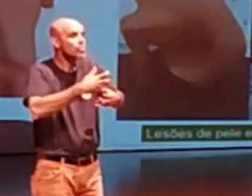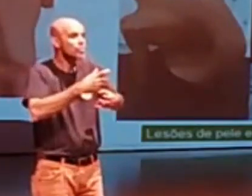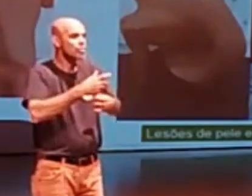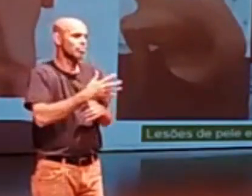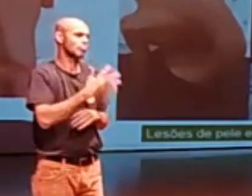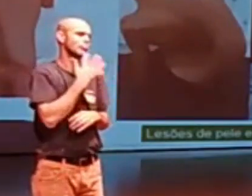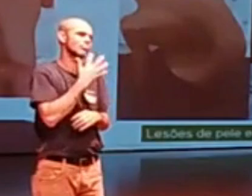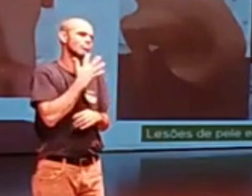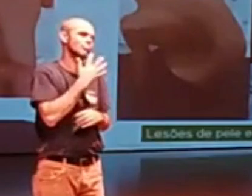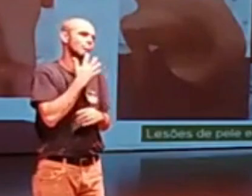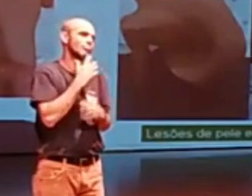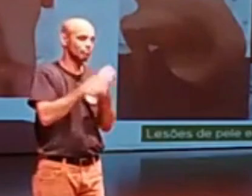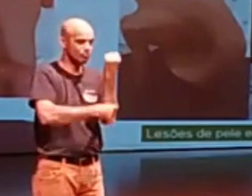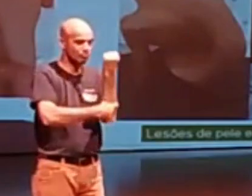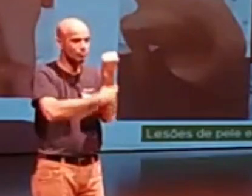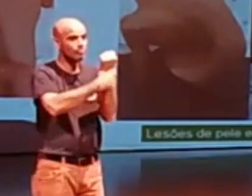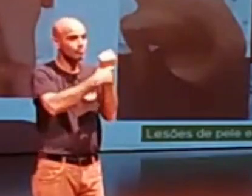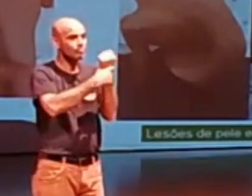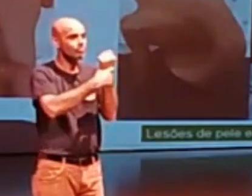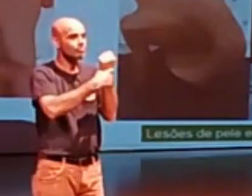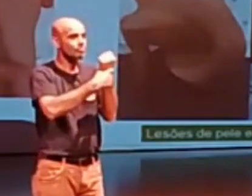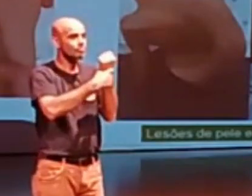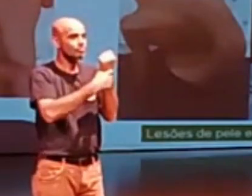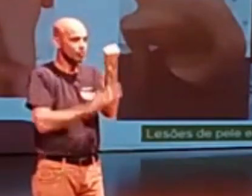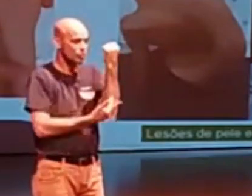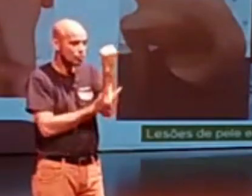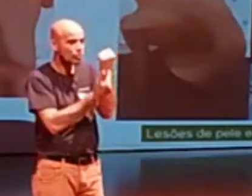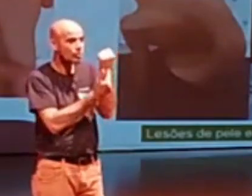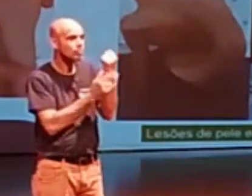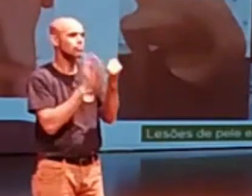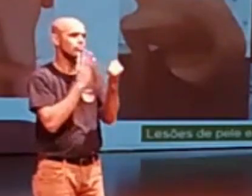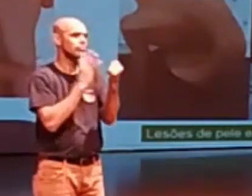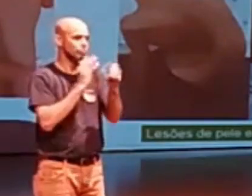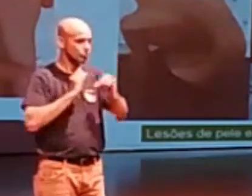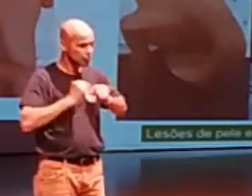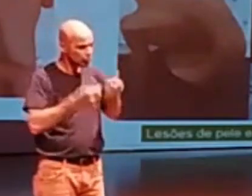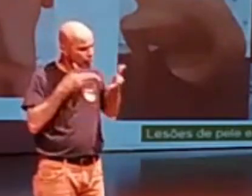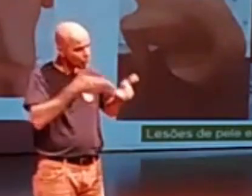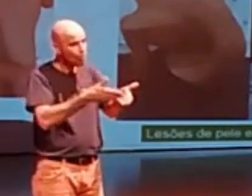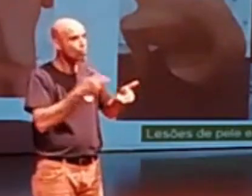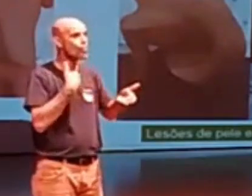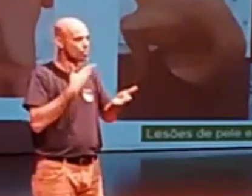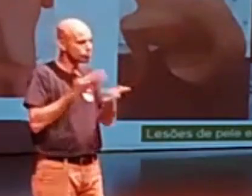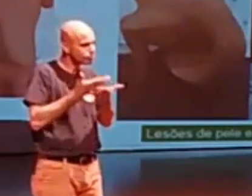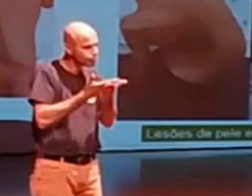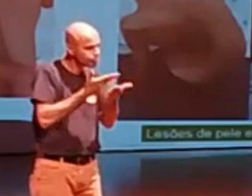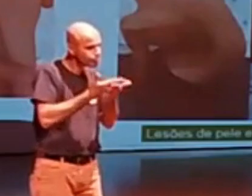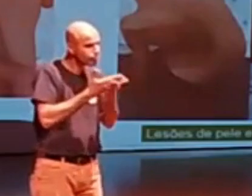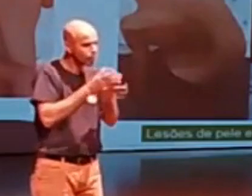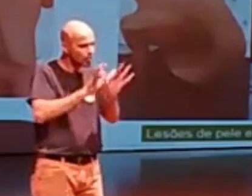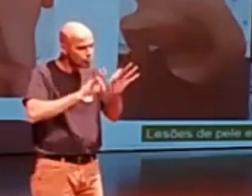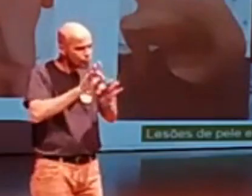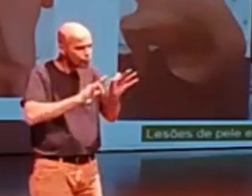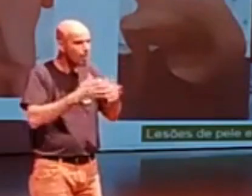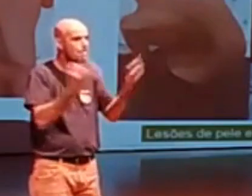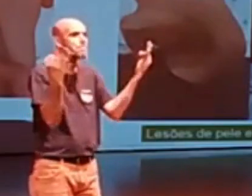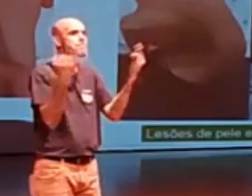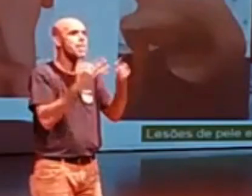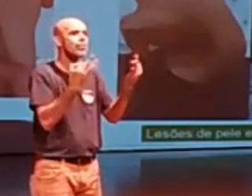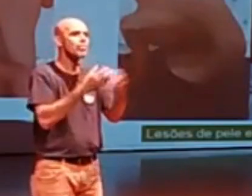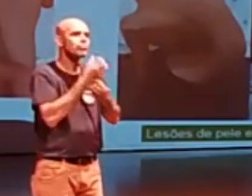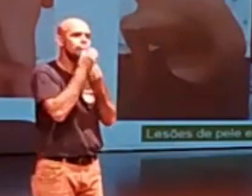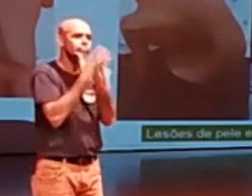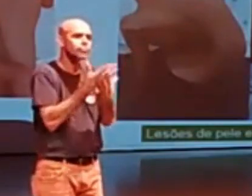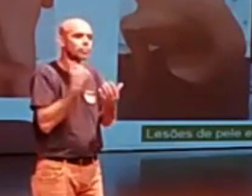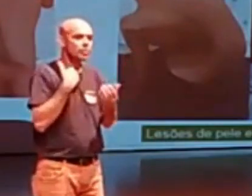cirurgião de coluna de tudo. Nós sabemos, lógico, a gente dedica a alguma coisa, você vai fazer uma coisa, faça bem feito. É o que eu sempre falava para